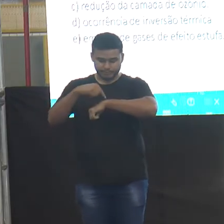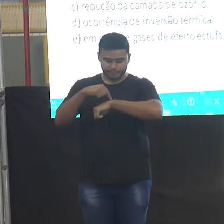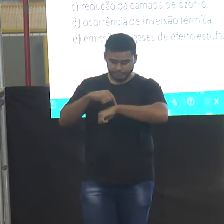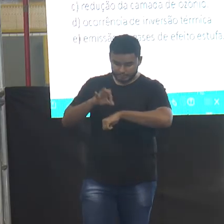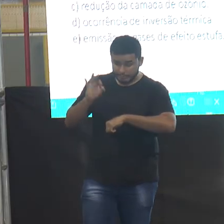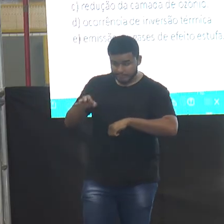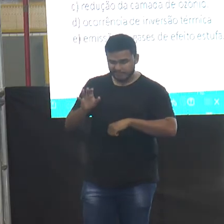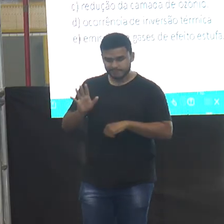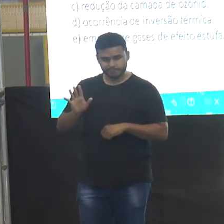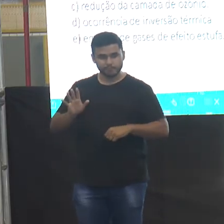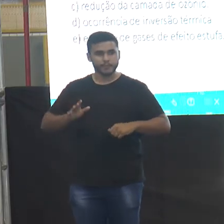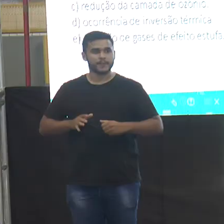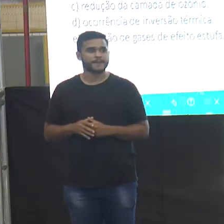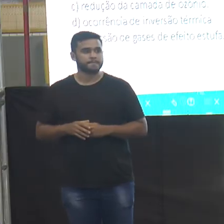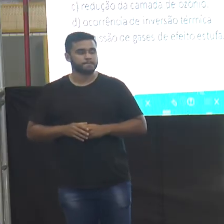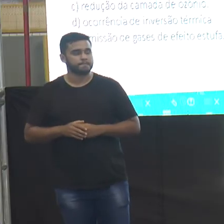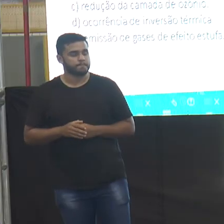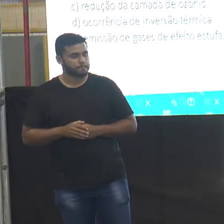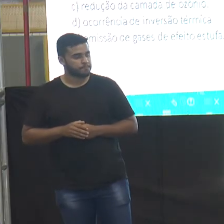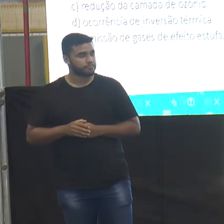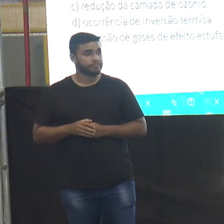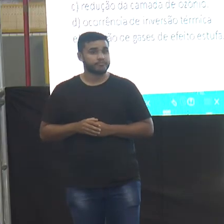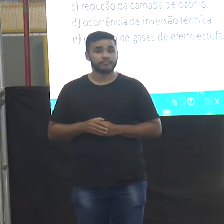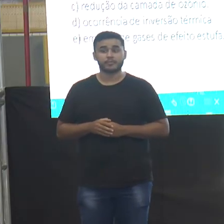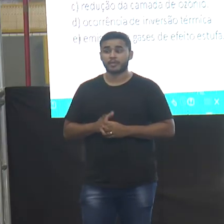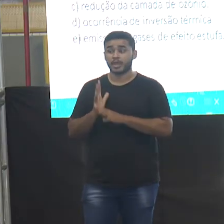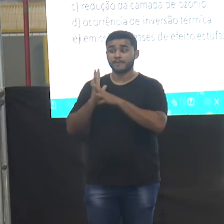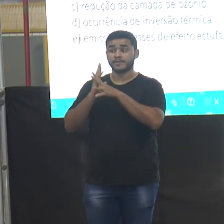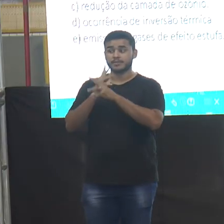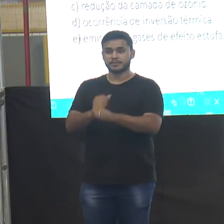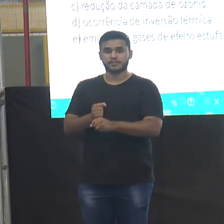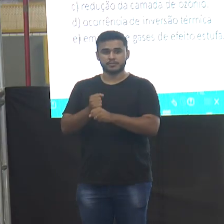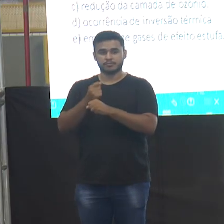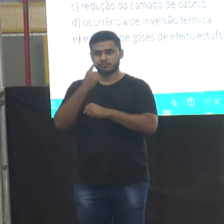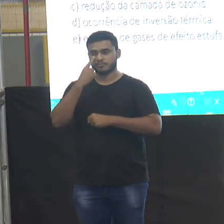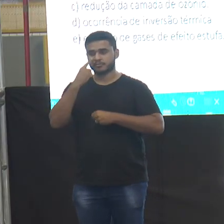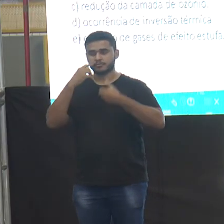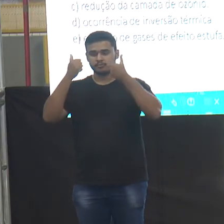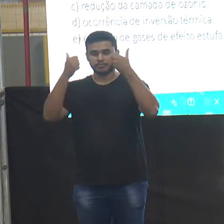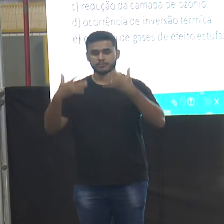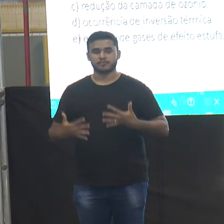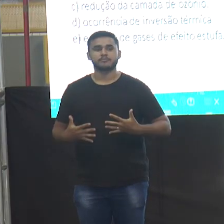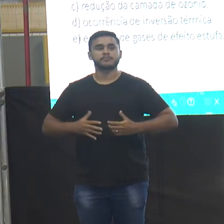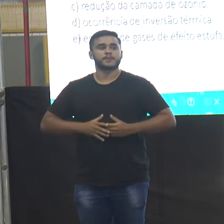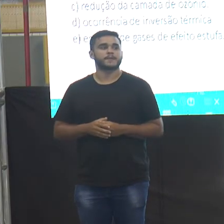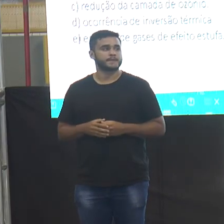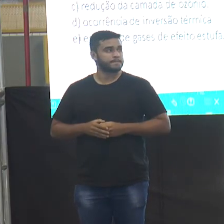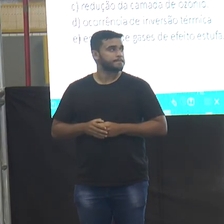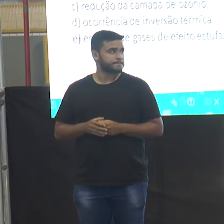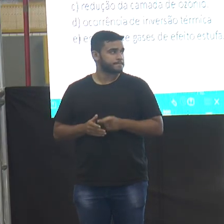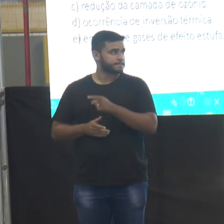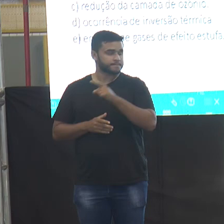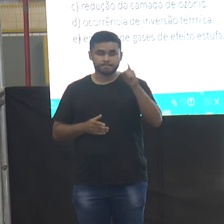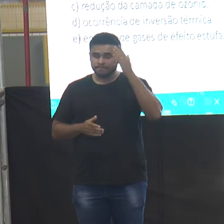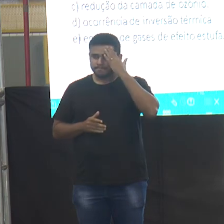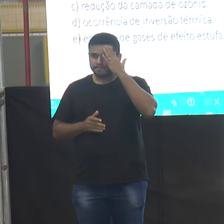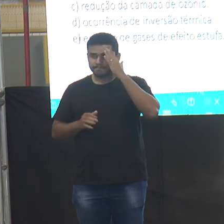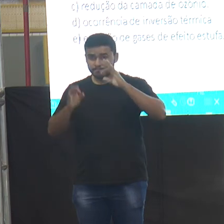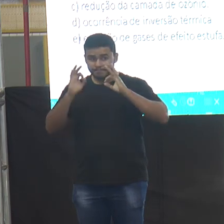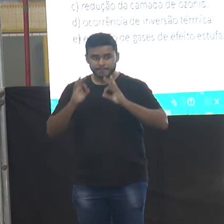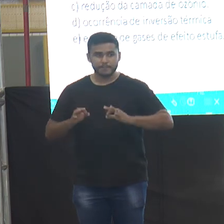aqui, eu quero 3 coisas. Eu quero uma revisão das coisas mais importantes que a gente viu. Ver o que é que ficou